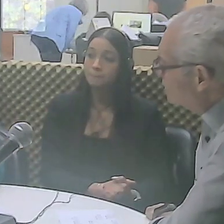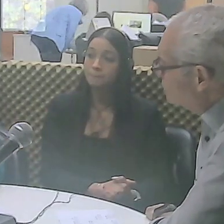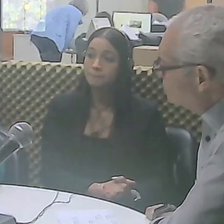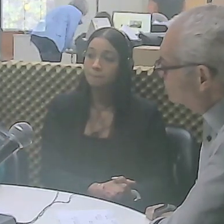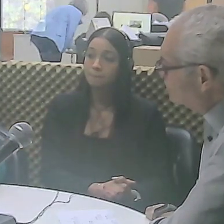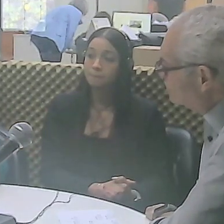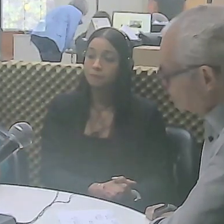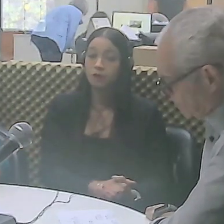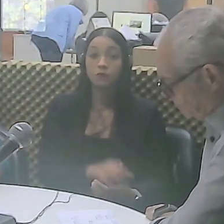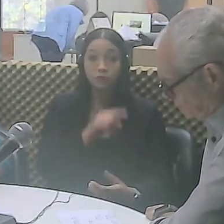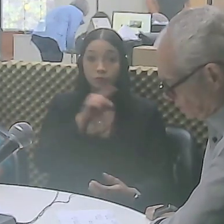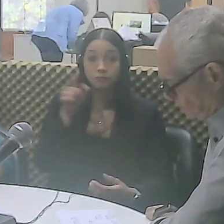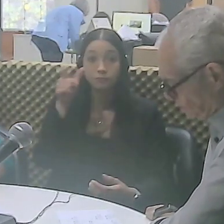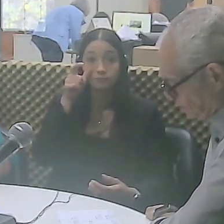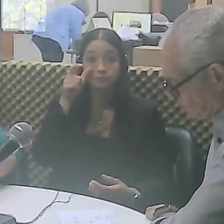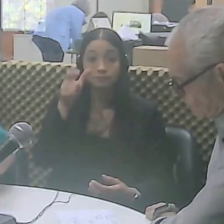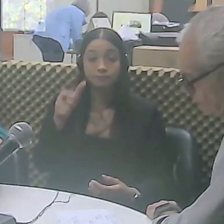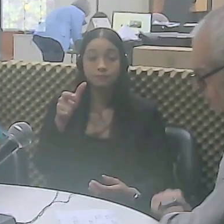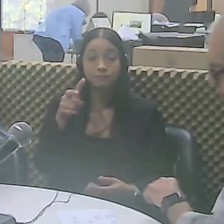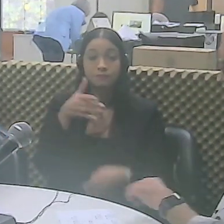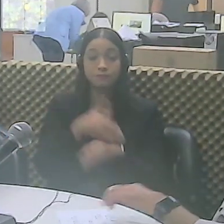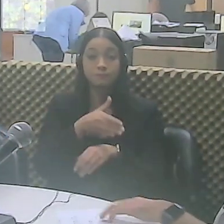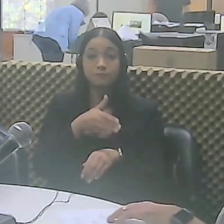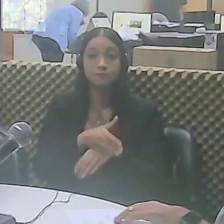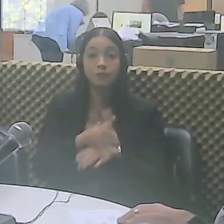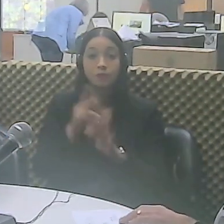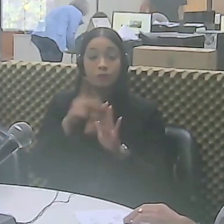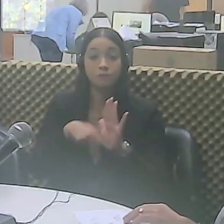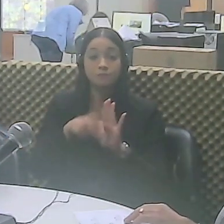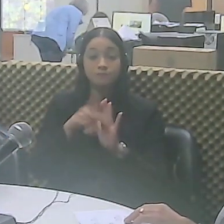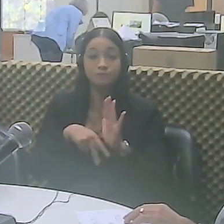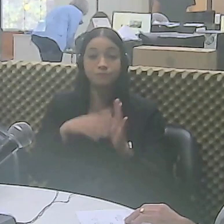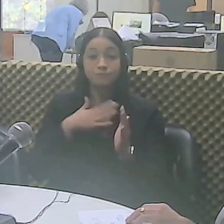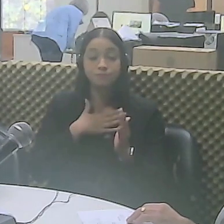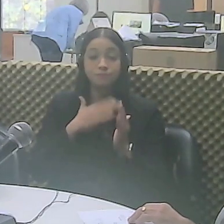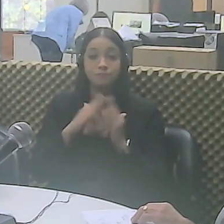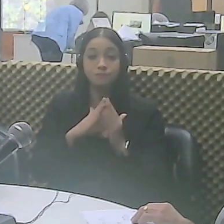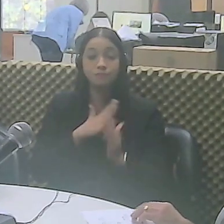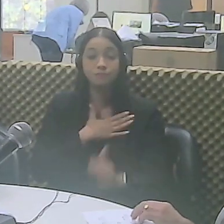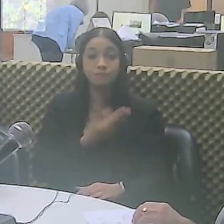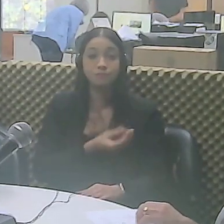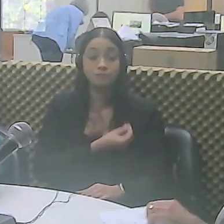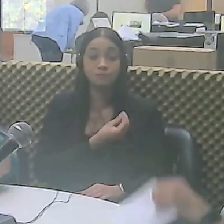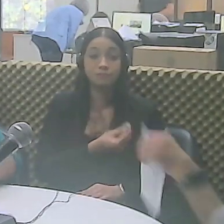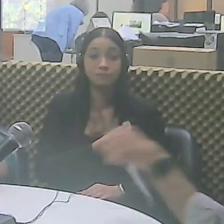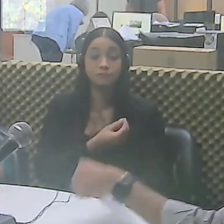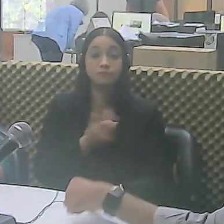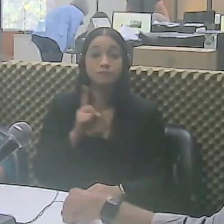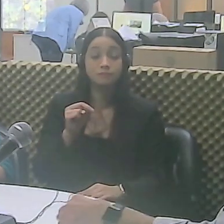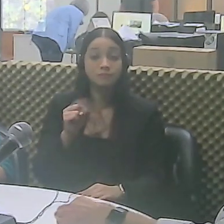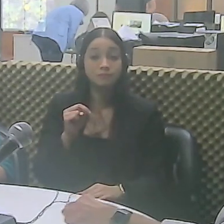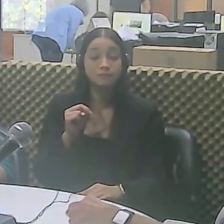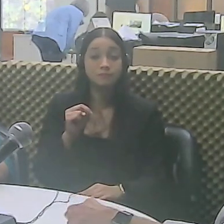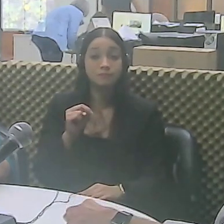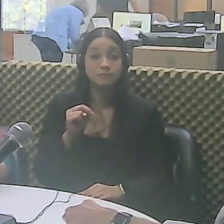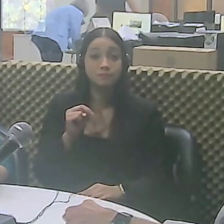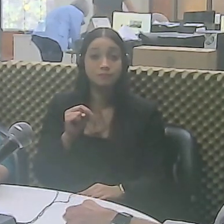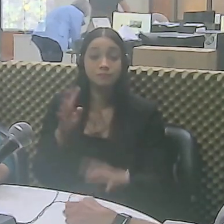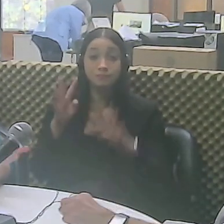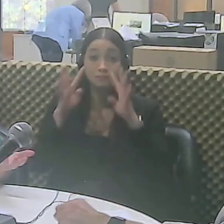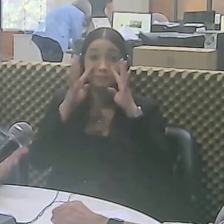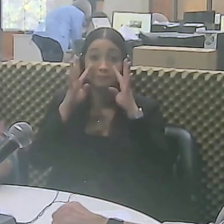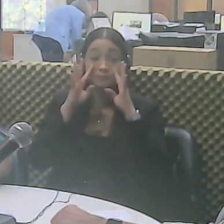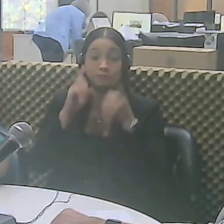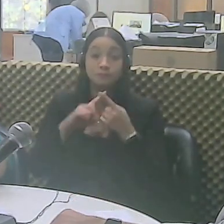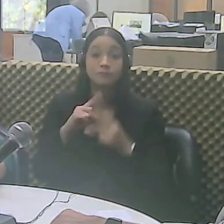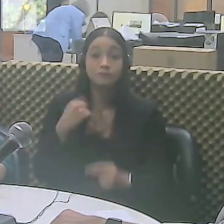Então, você que se interessa aí por participar desse programa, né, do programa Minha Casa Minha Vida, é um momento de ficar atento,